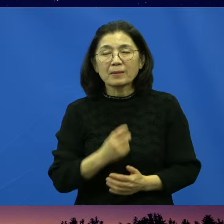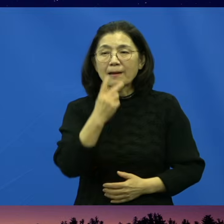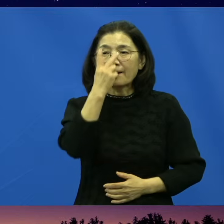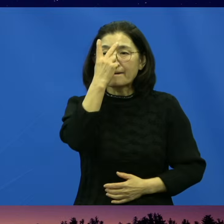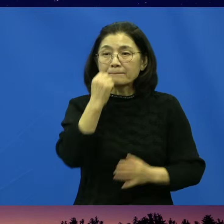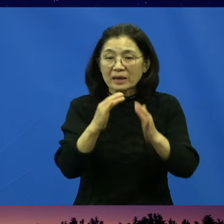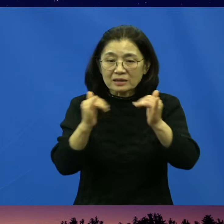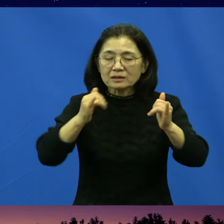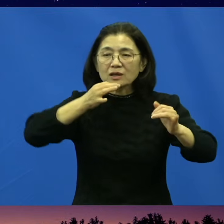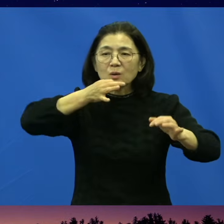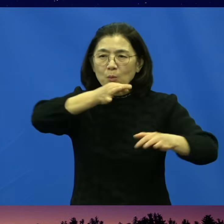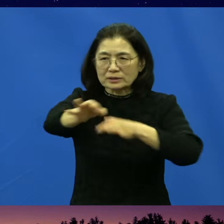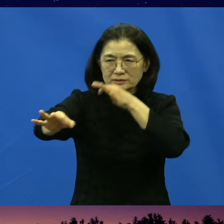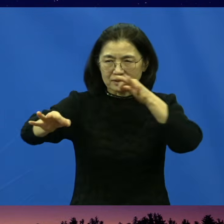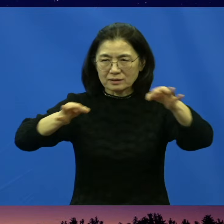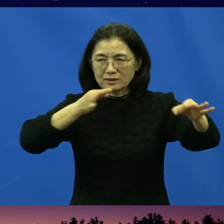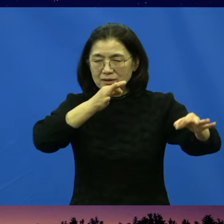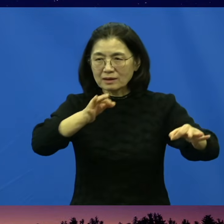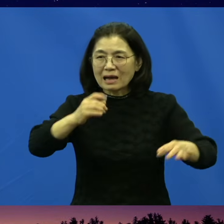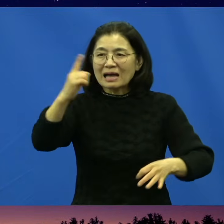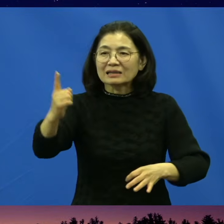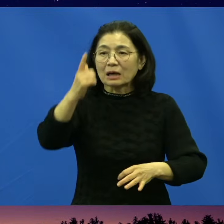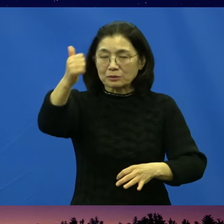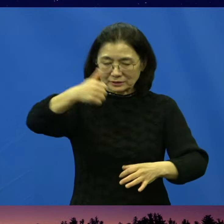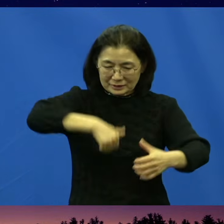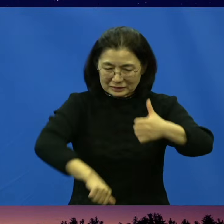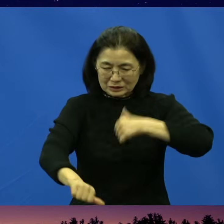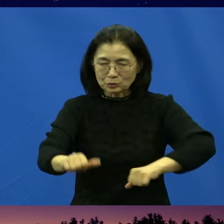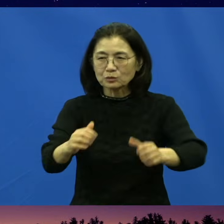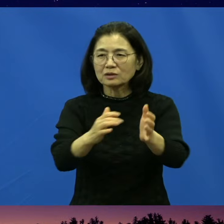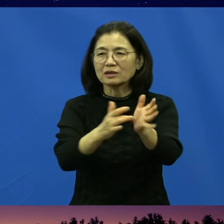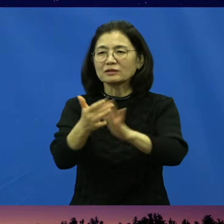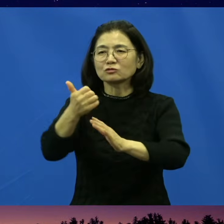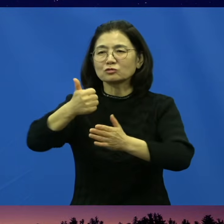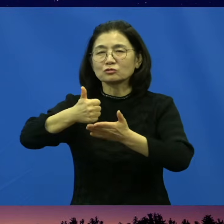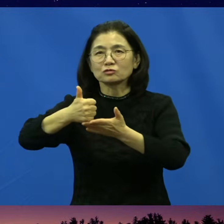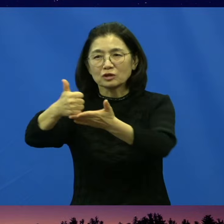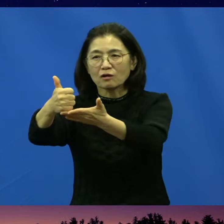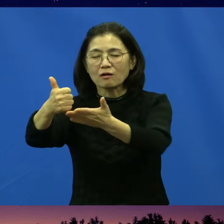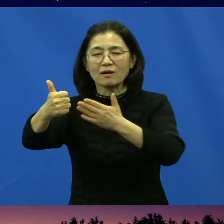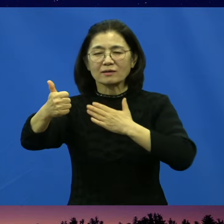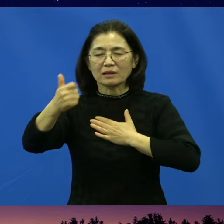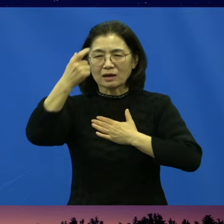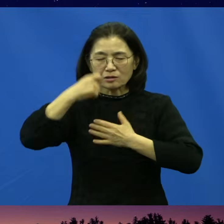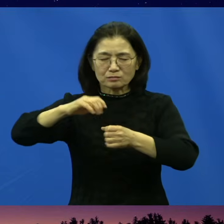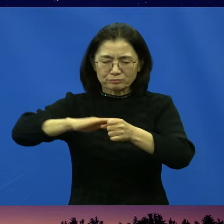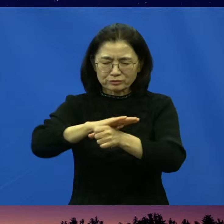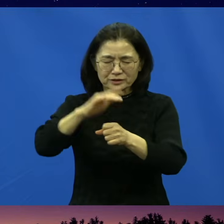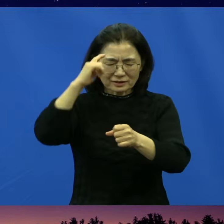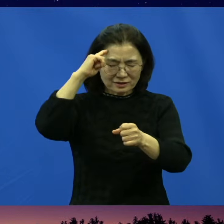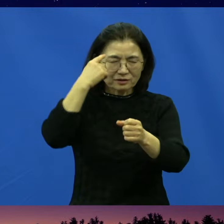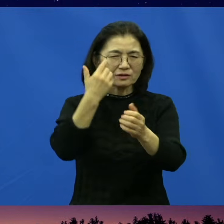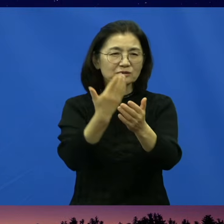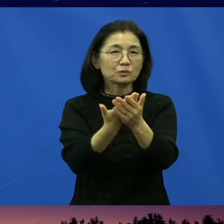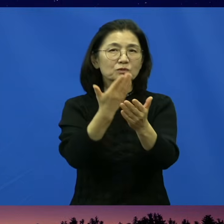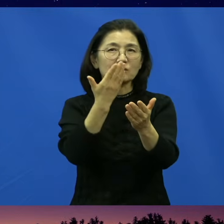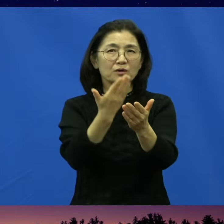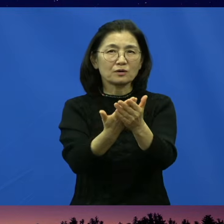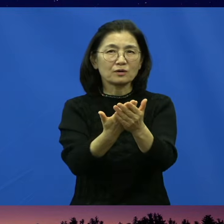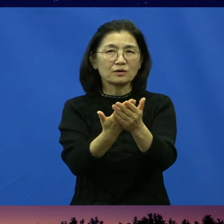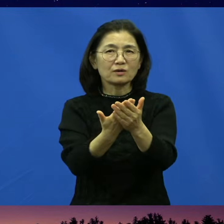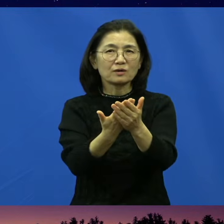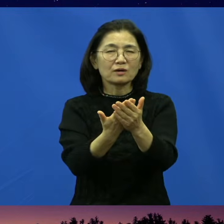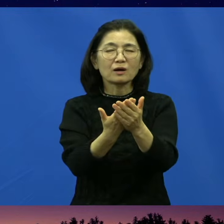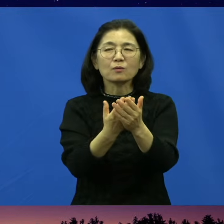맹인이 외쳐 이르되 다윗의 자손 예수여 나를 불쌍히 여기소서 하거늘.